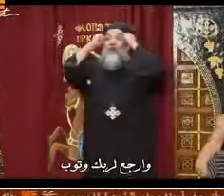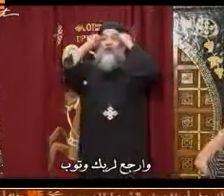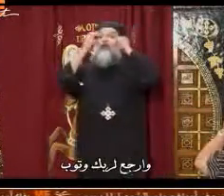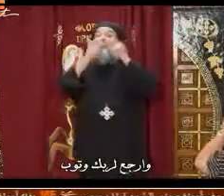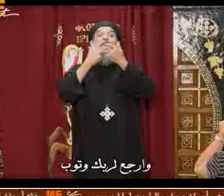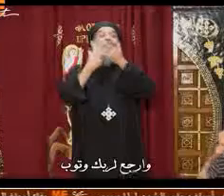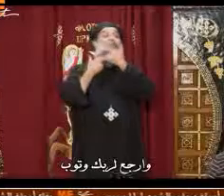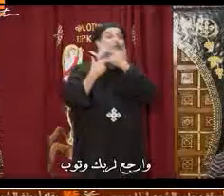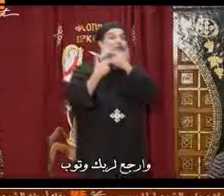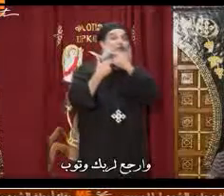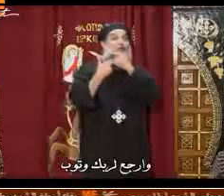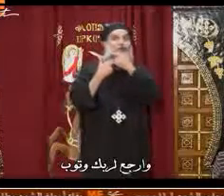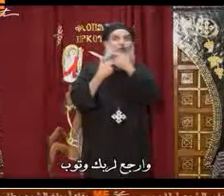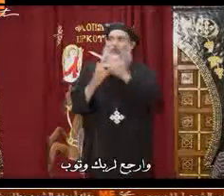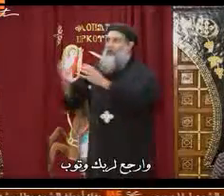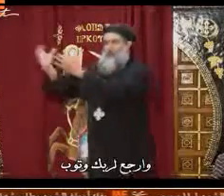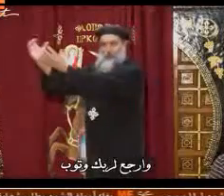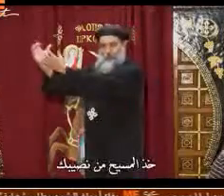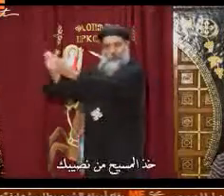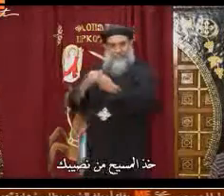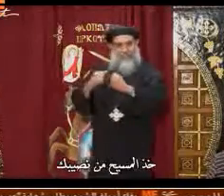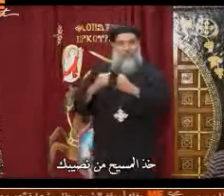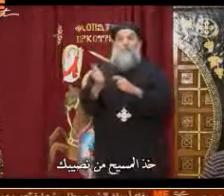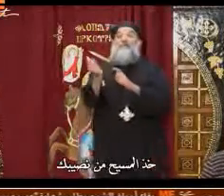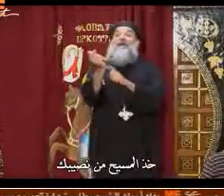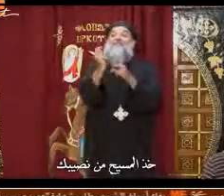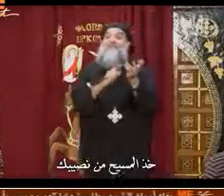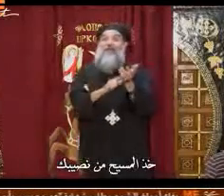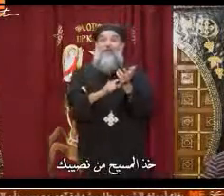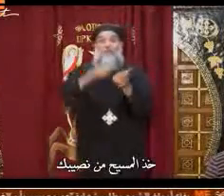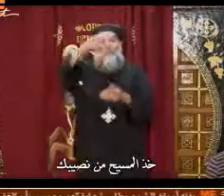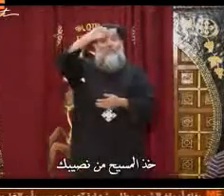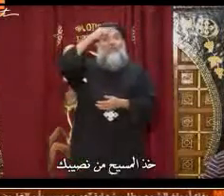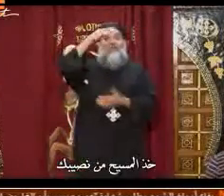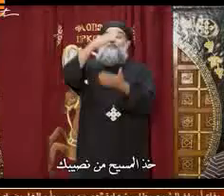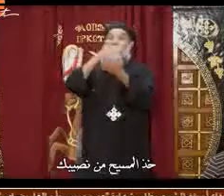لربك وتوب، خد المسيح من